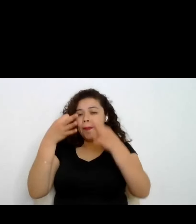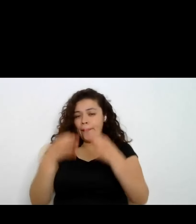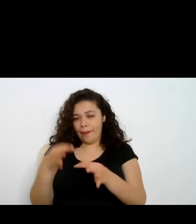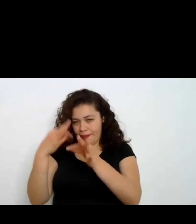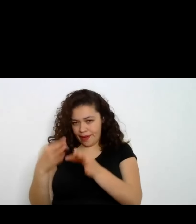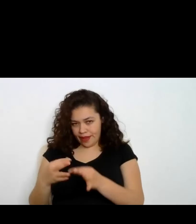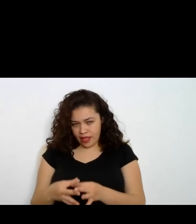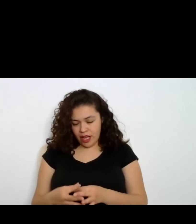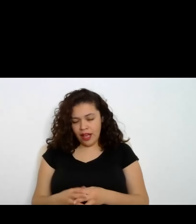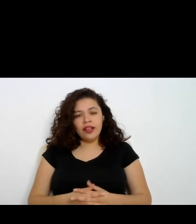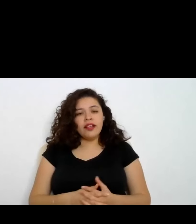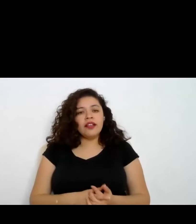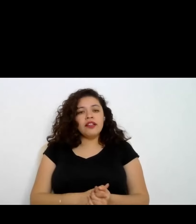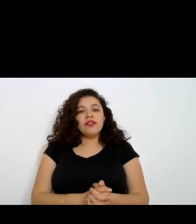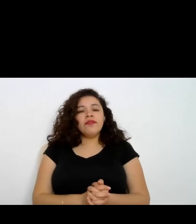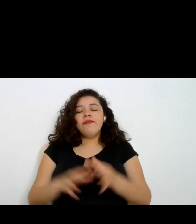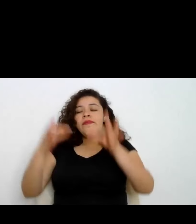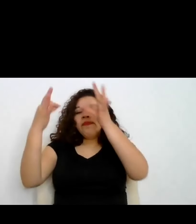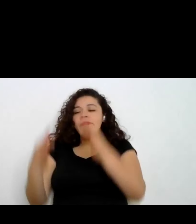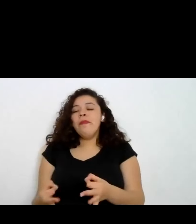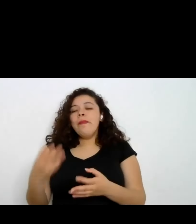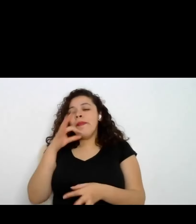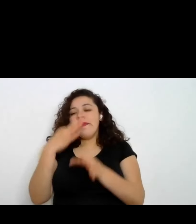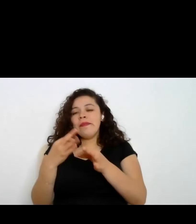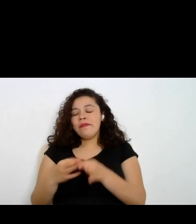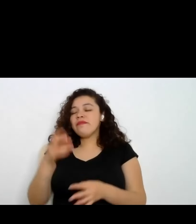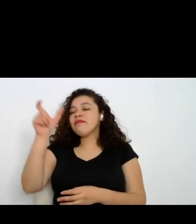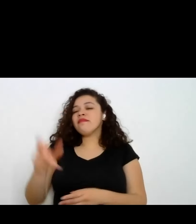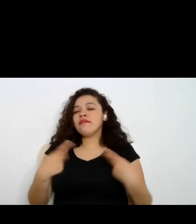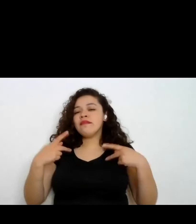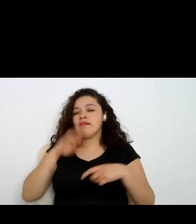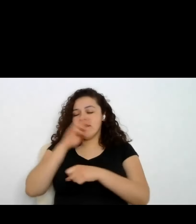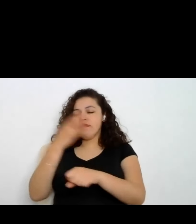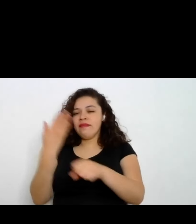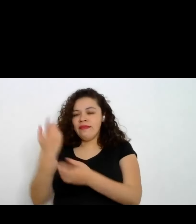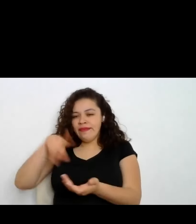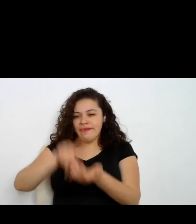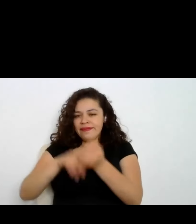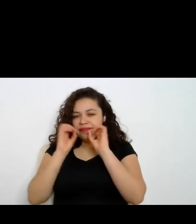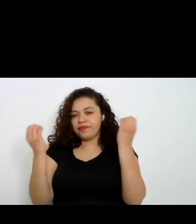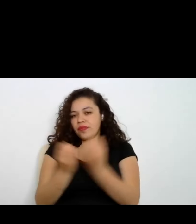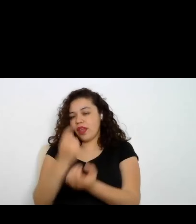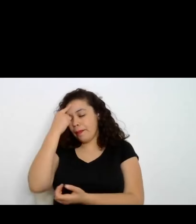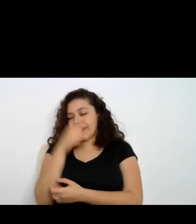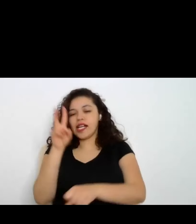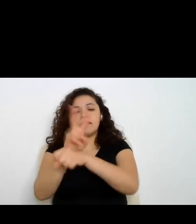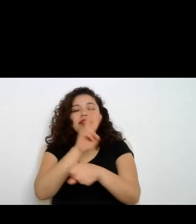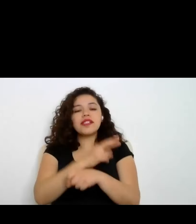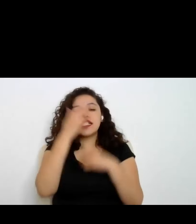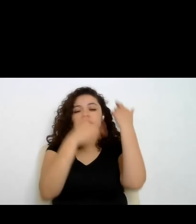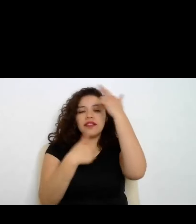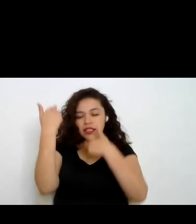El oficial de cumplimiento es el responsable dentro de una organización de verificar que todo,